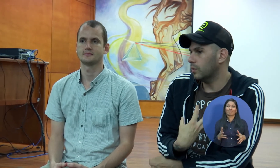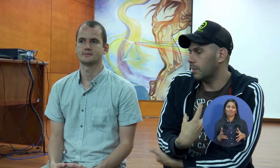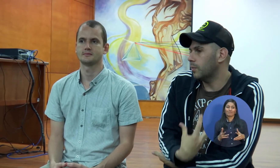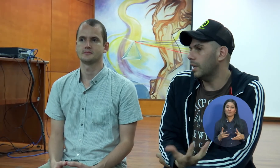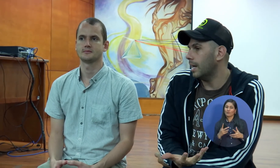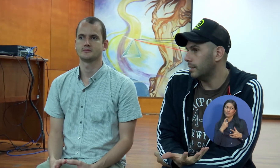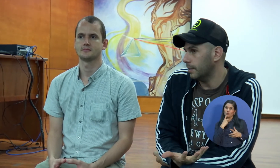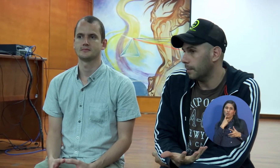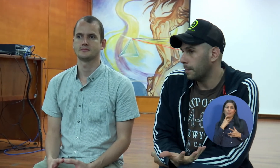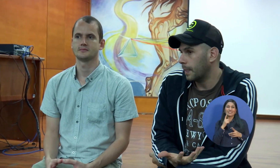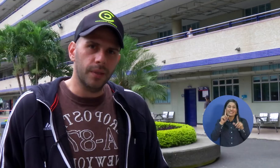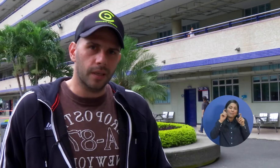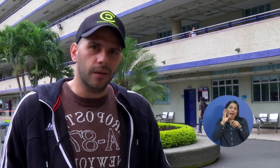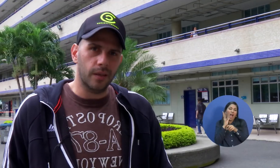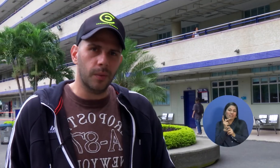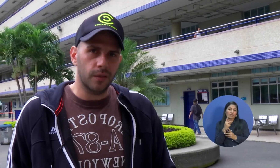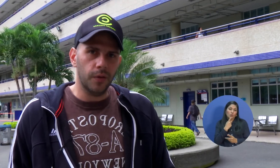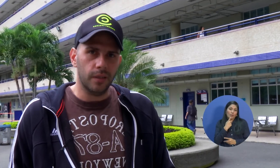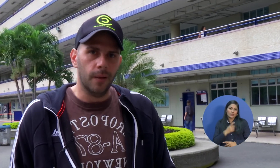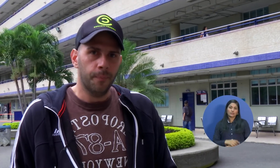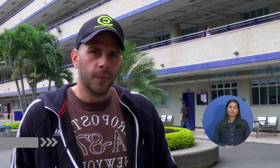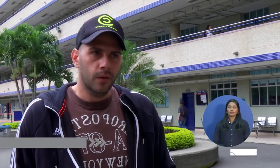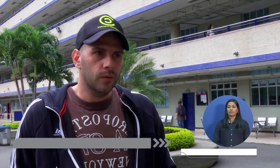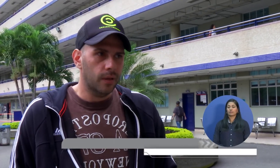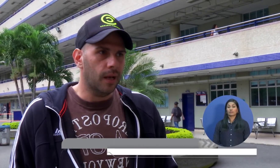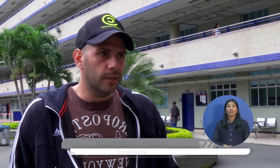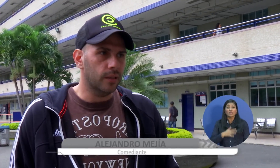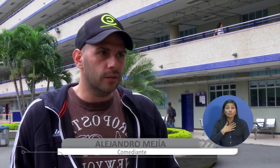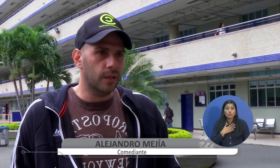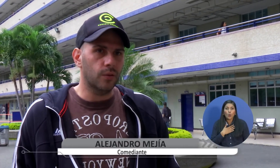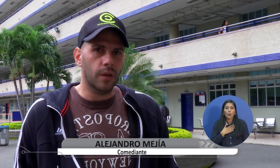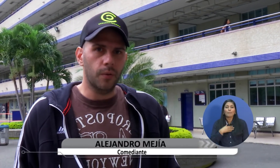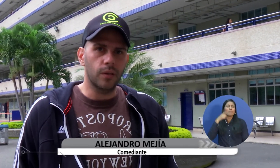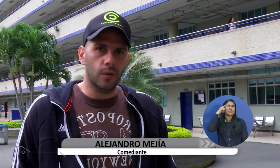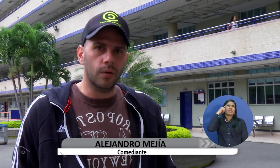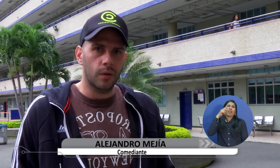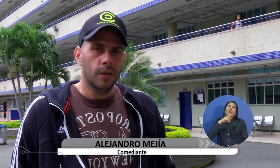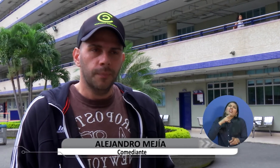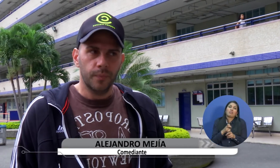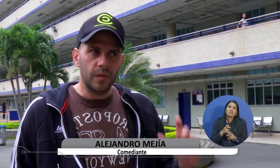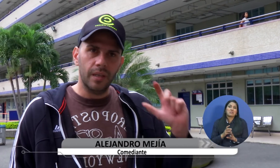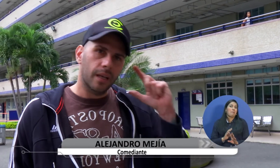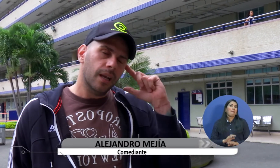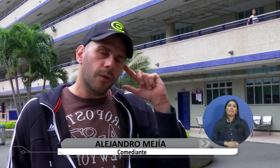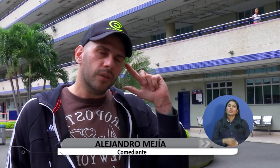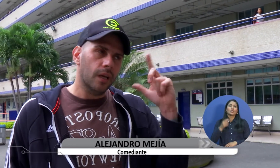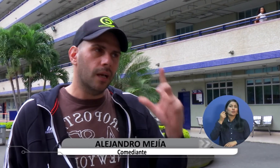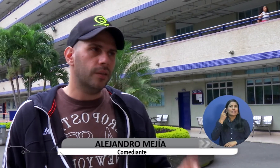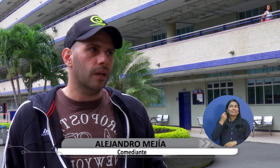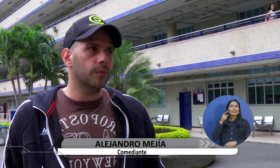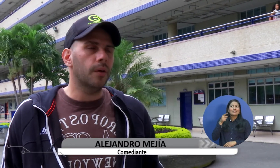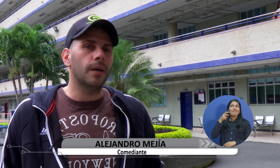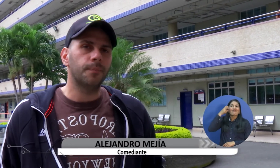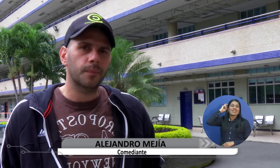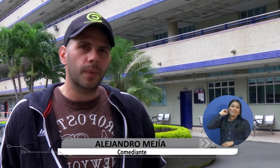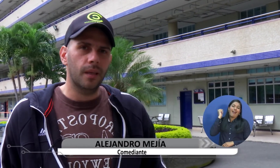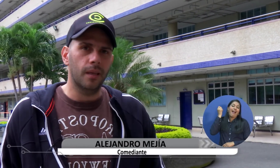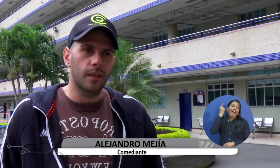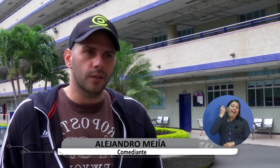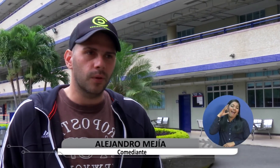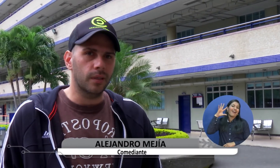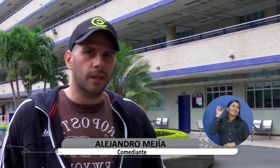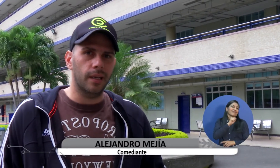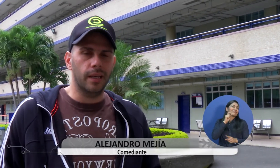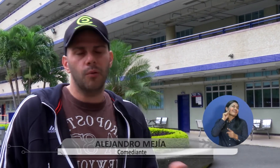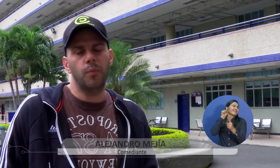lo que nosotros llamamos el acting. Pensé que iba a ser más difícil. O sea, siento que Víctor tiene claro hacia dónde va